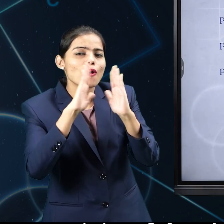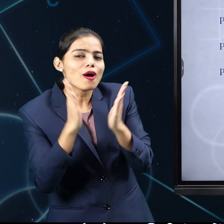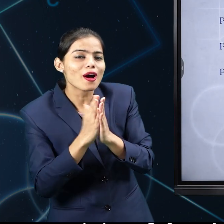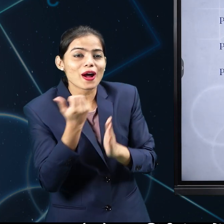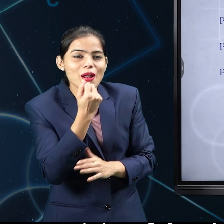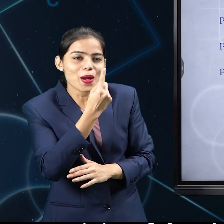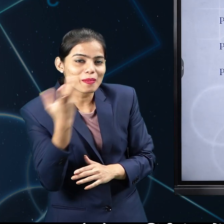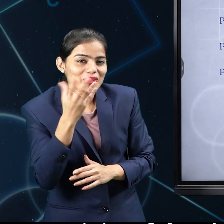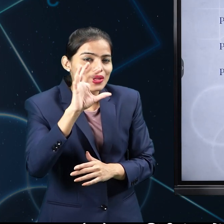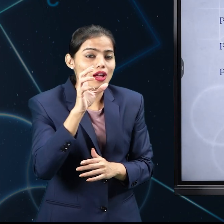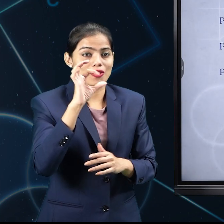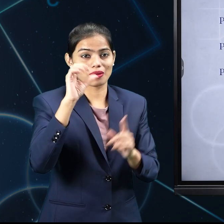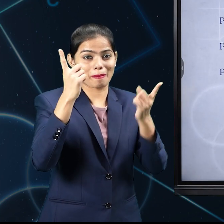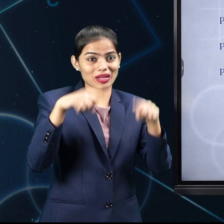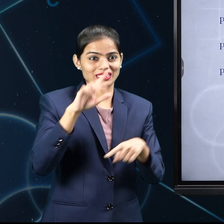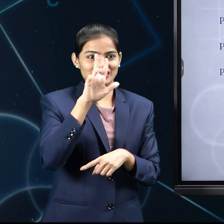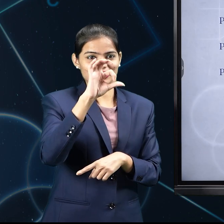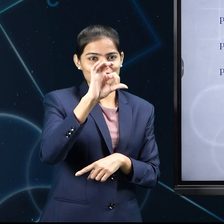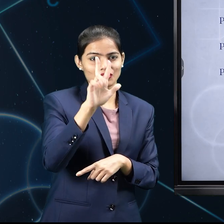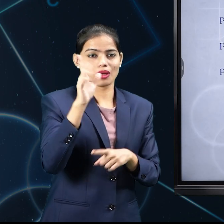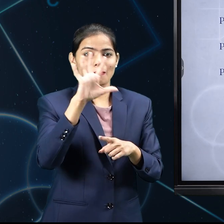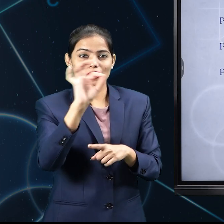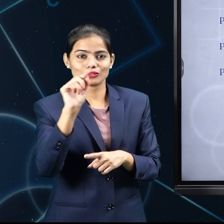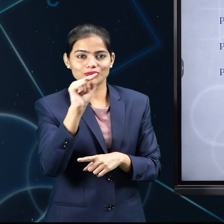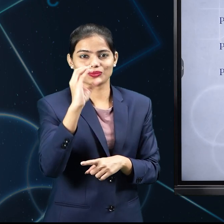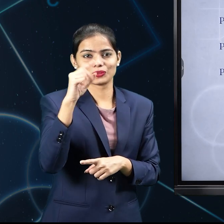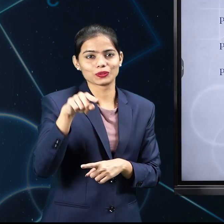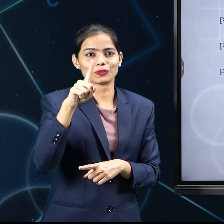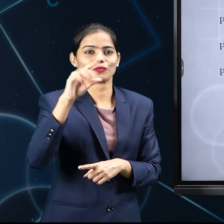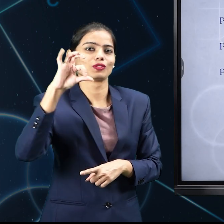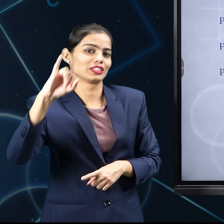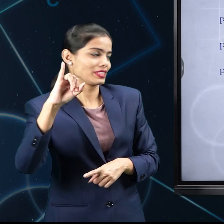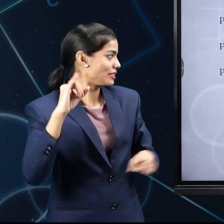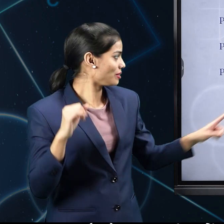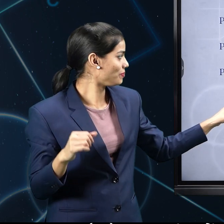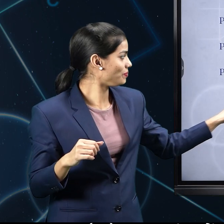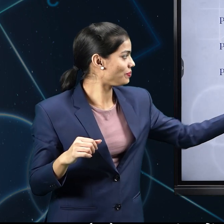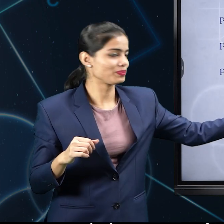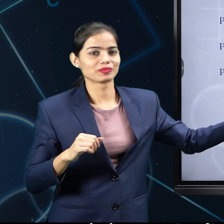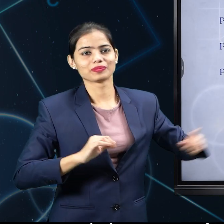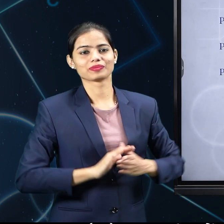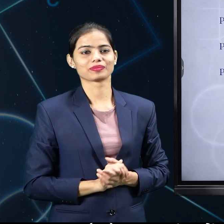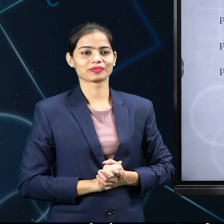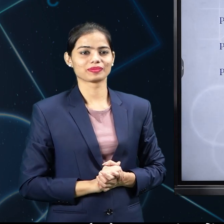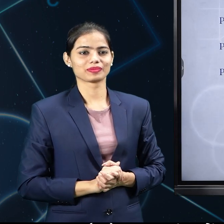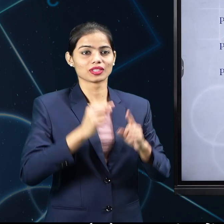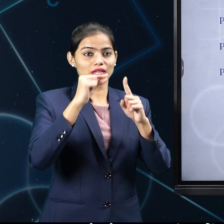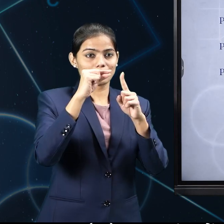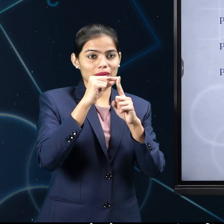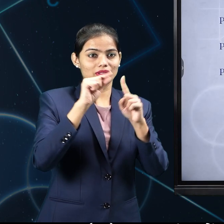आपण पाहिली तर 98 भागिले 500 असं होतं, ज्याचं उत्तर येईल 0.196. PE5 लाल